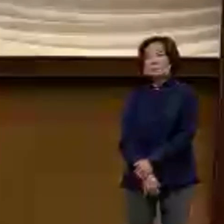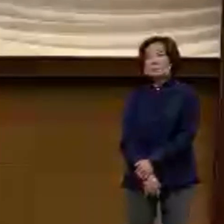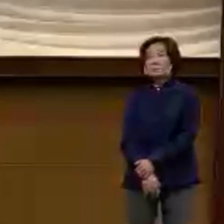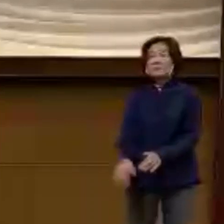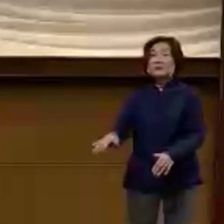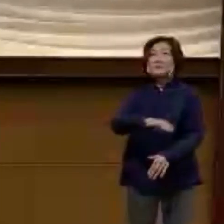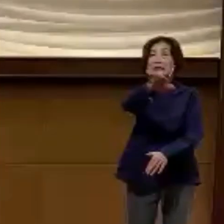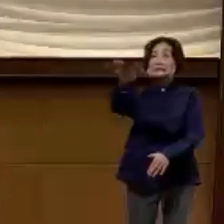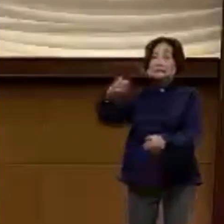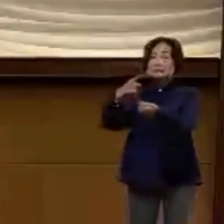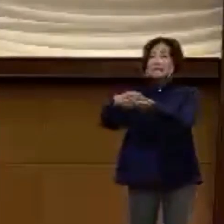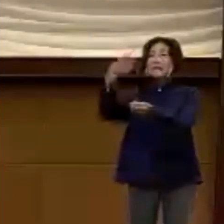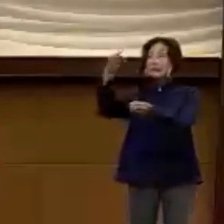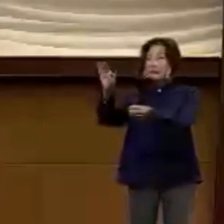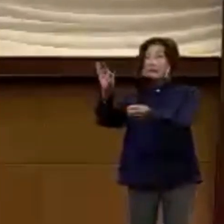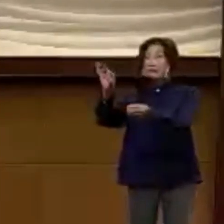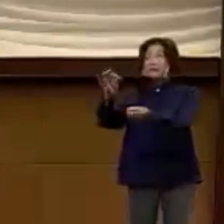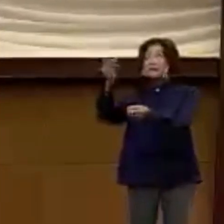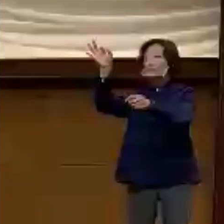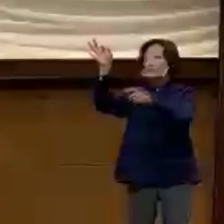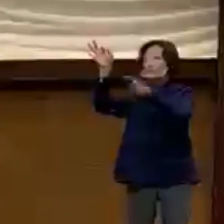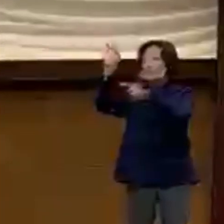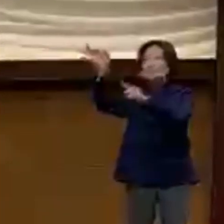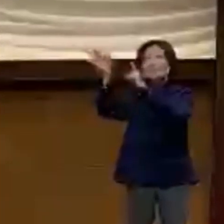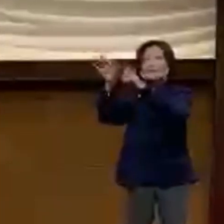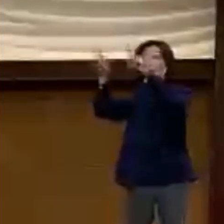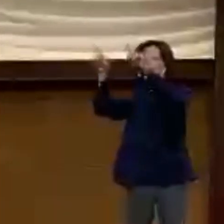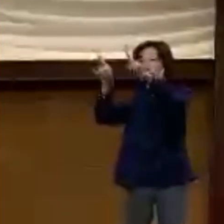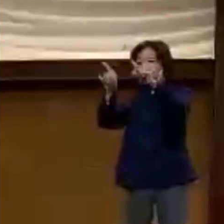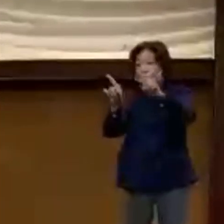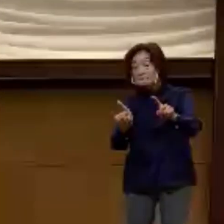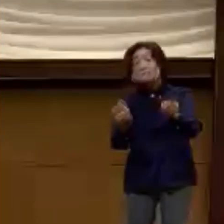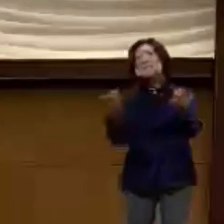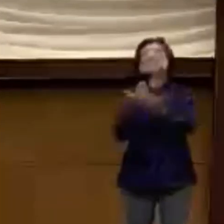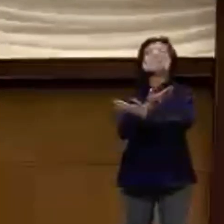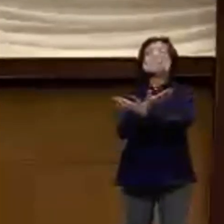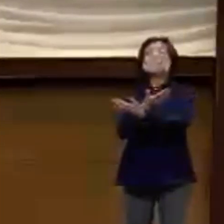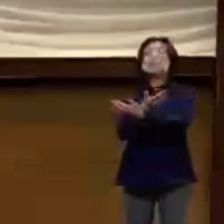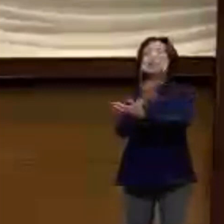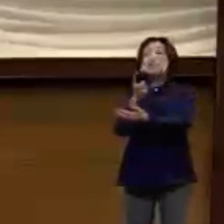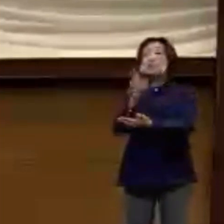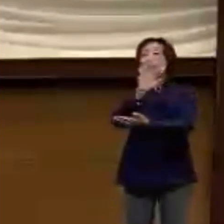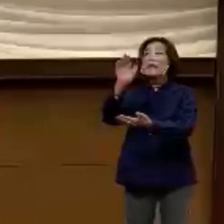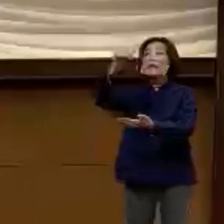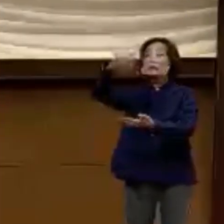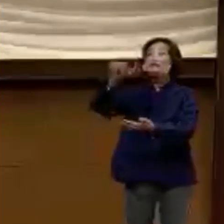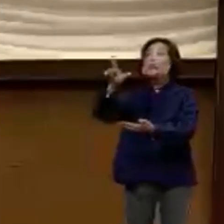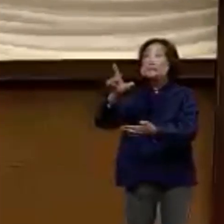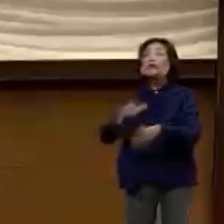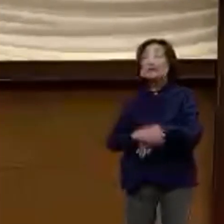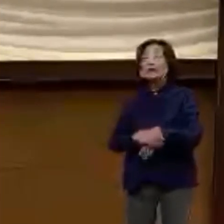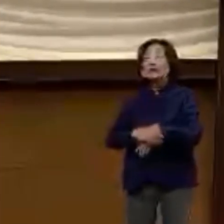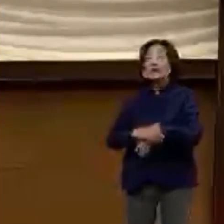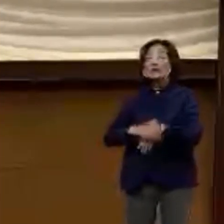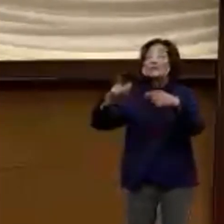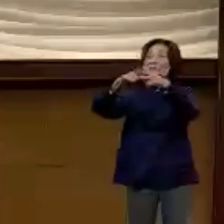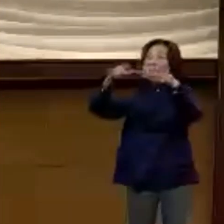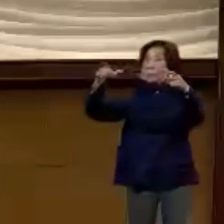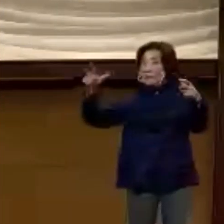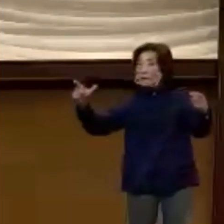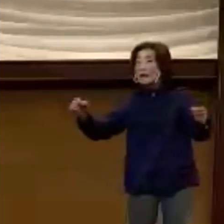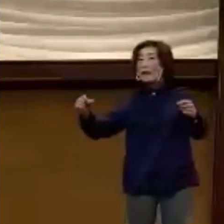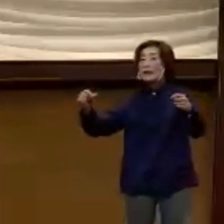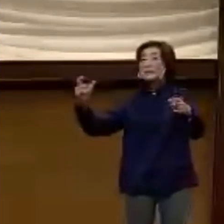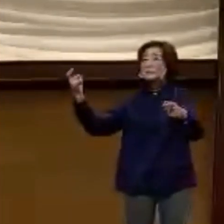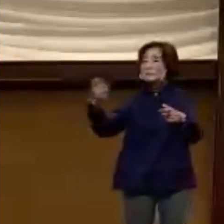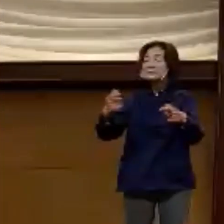。皆さんの年金が減っているのは少子高齢化で減っているんじゃありません。このデフレで日本がどんどんどんどん